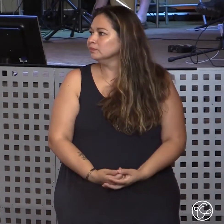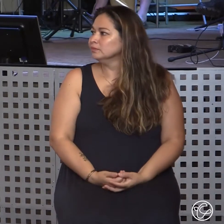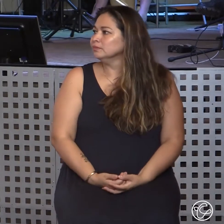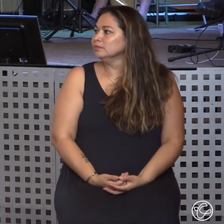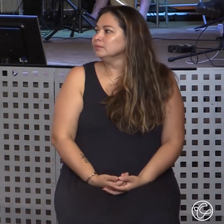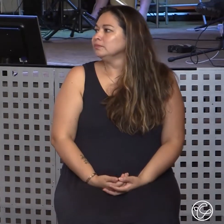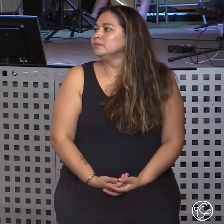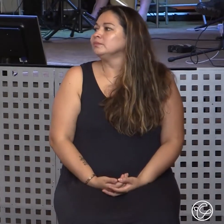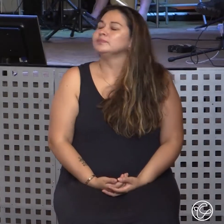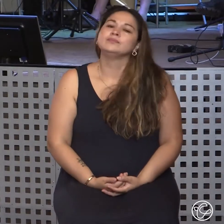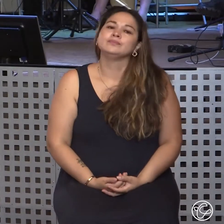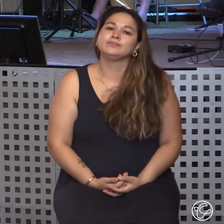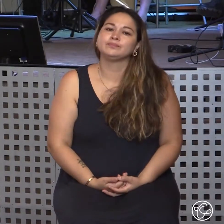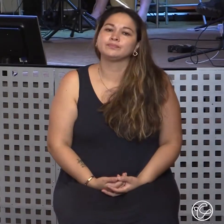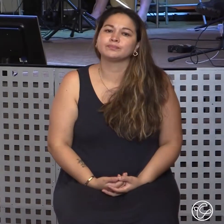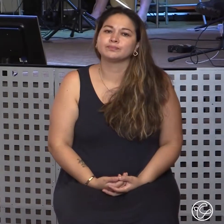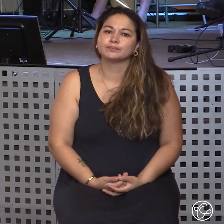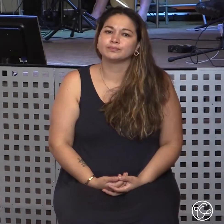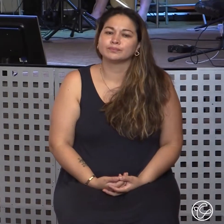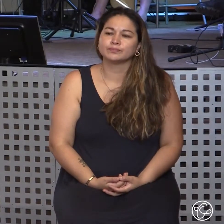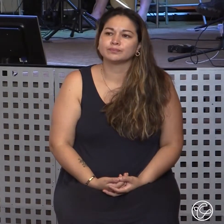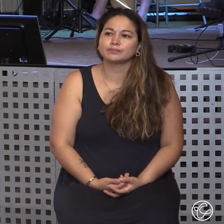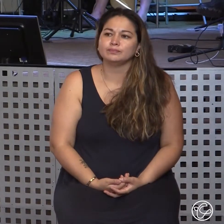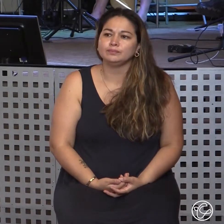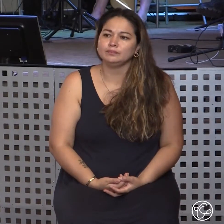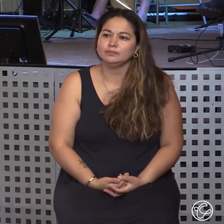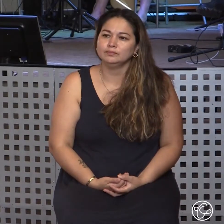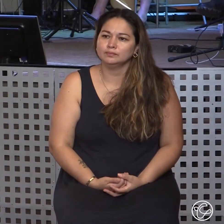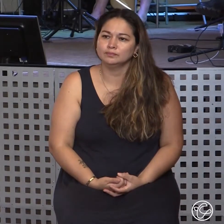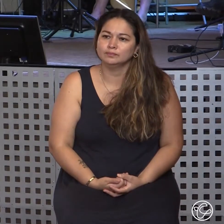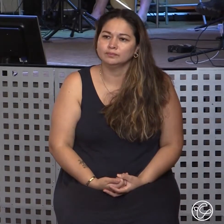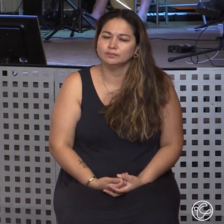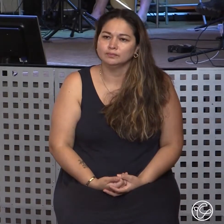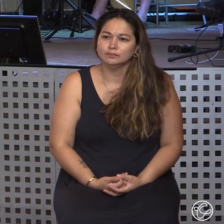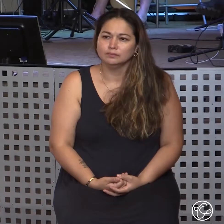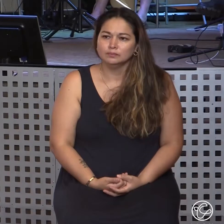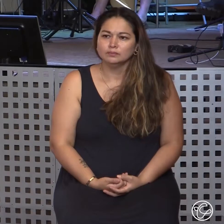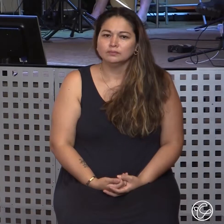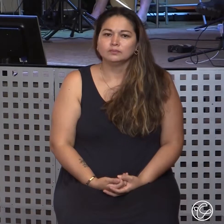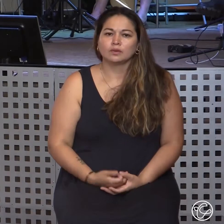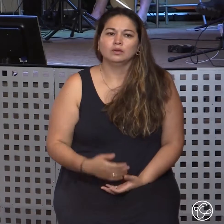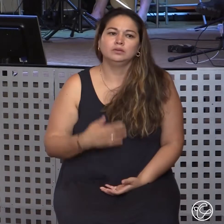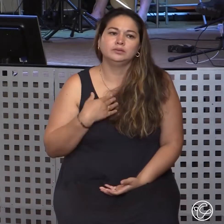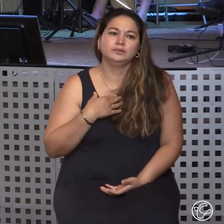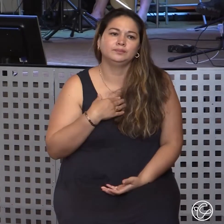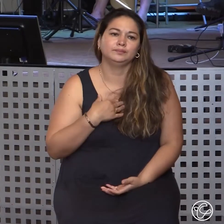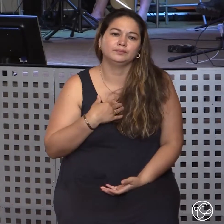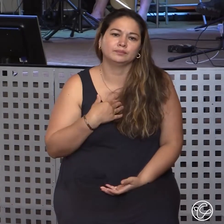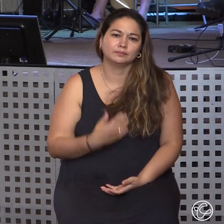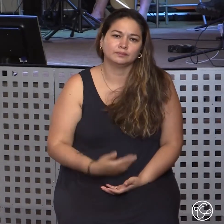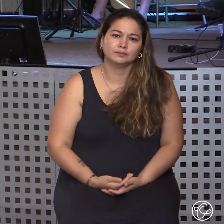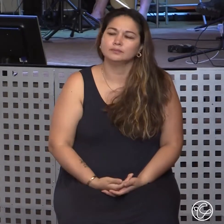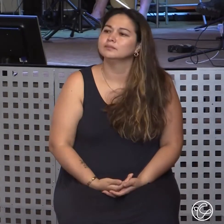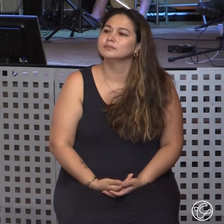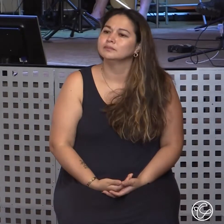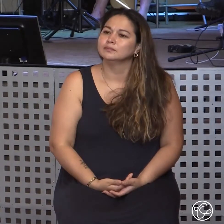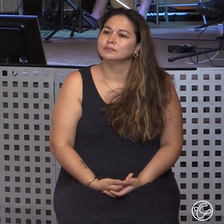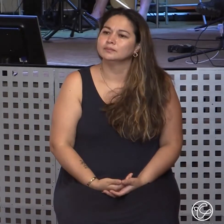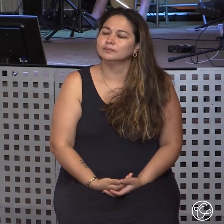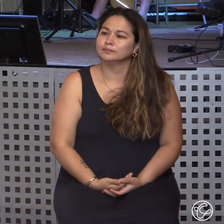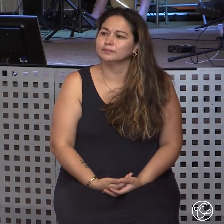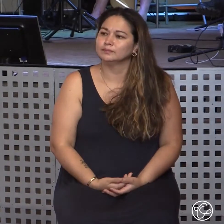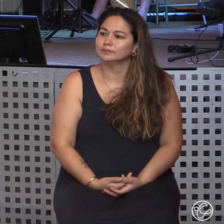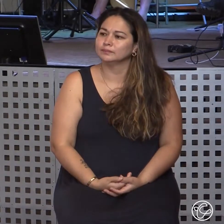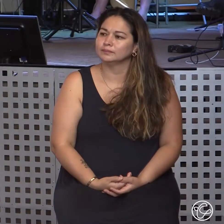me permite, como digo, aunque me cuesta esta parte por mi propia cultura y por mi propia enseñanza. Bien, no